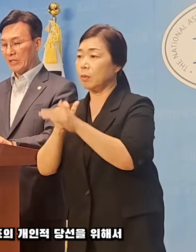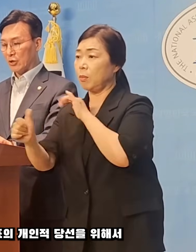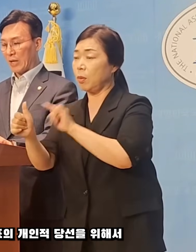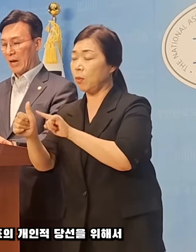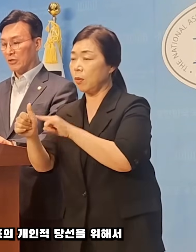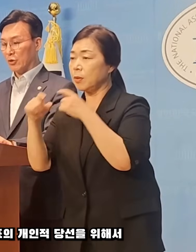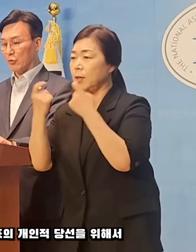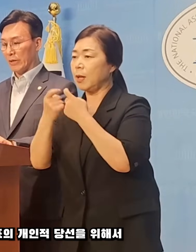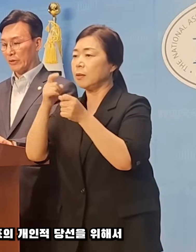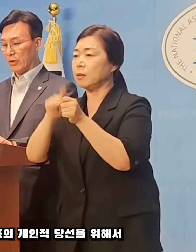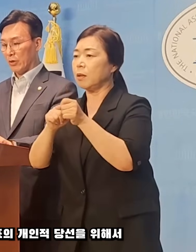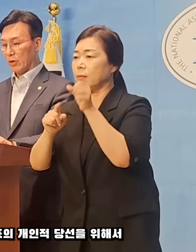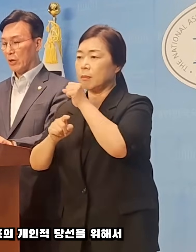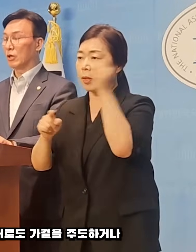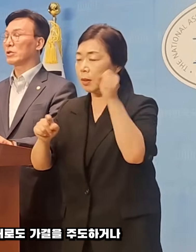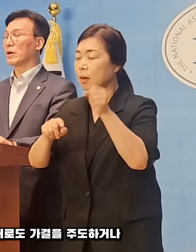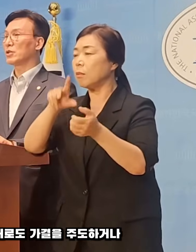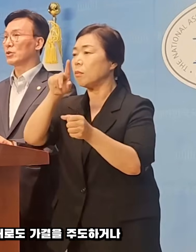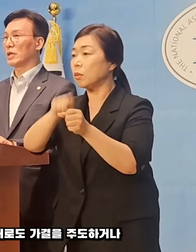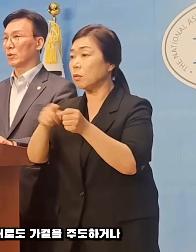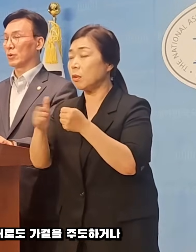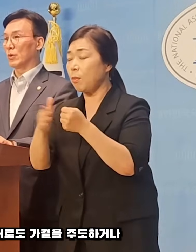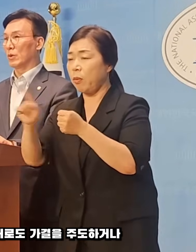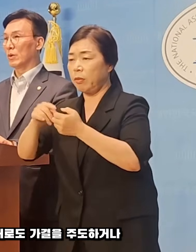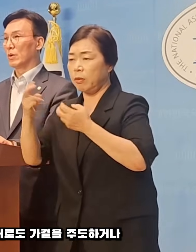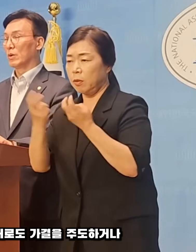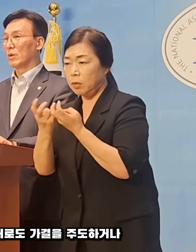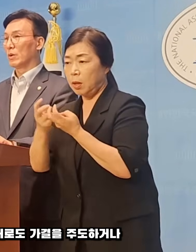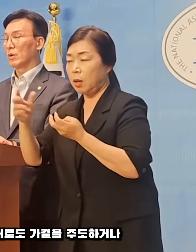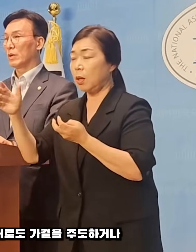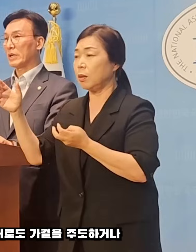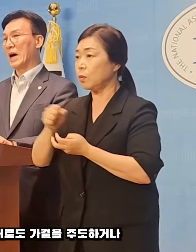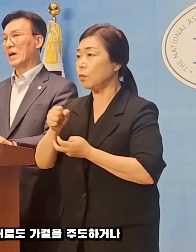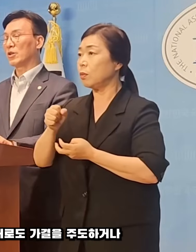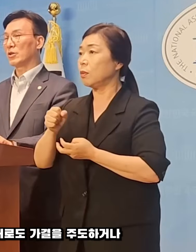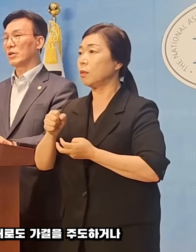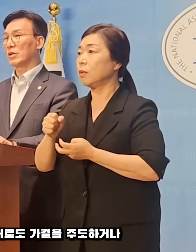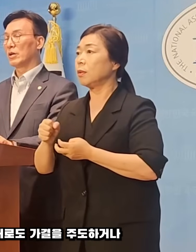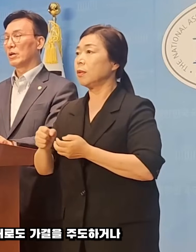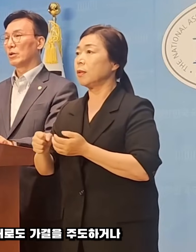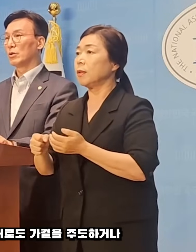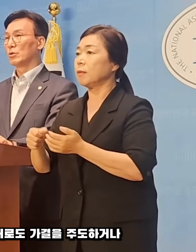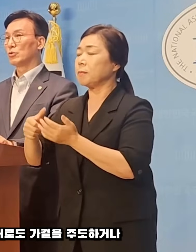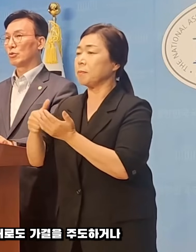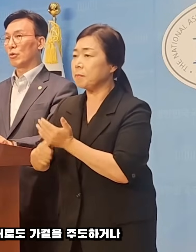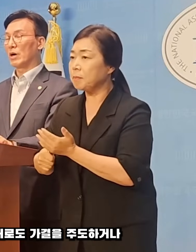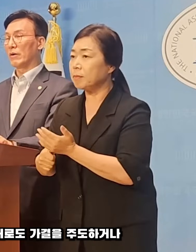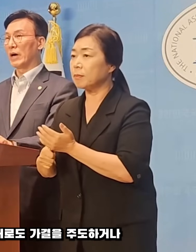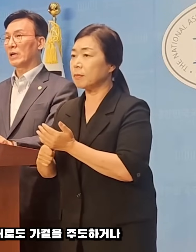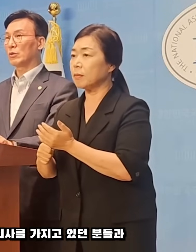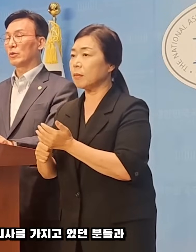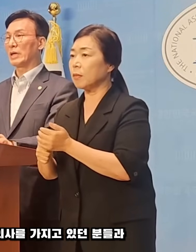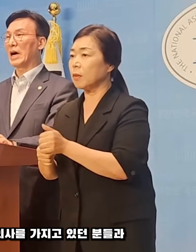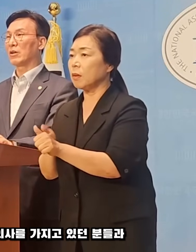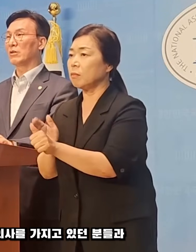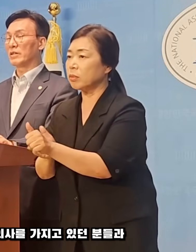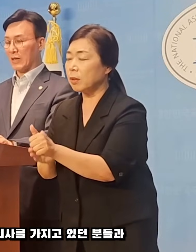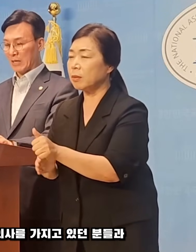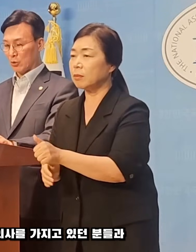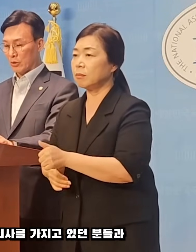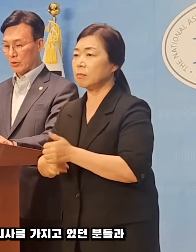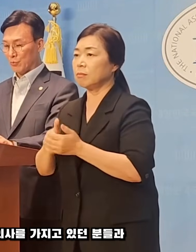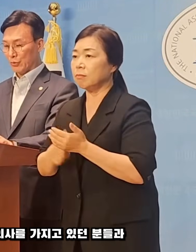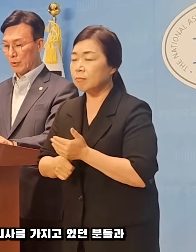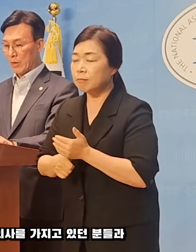원내대표의 개인적 당선을 위해서 어떠한 형태로도 가결을 주도하거나 또는 가결